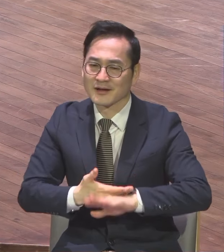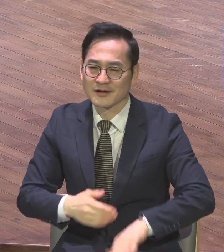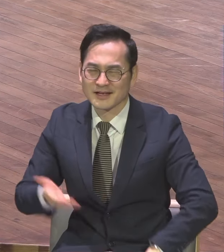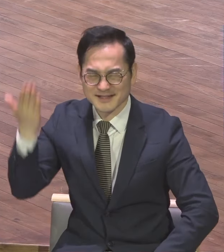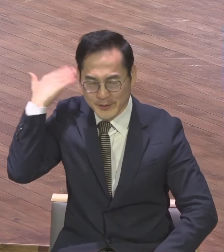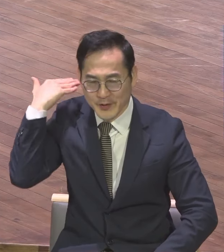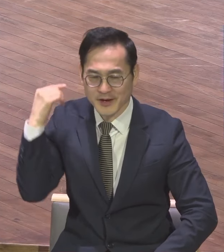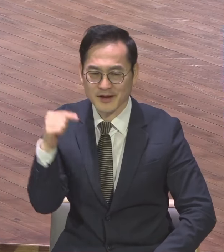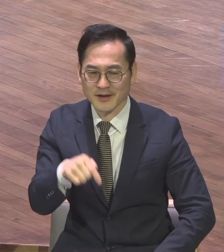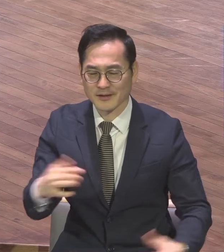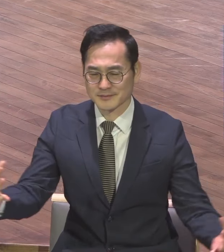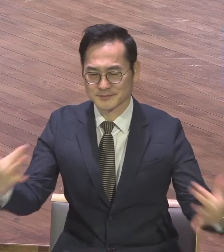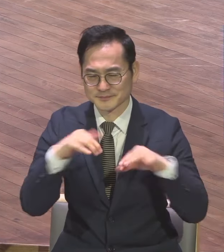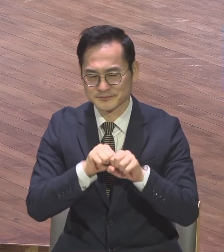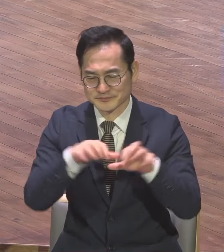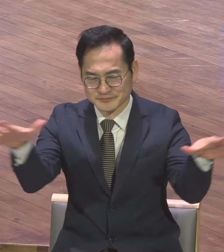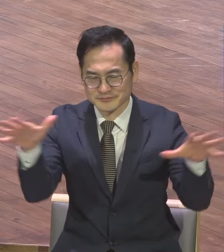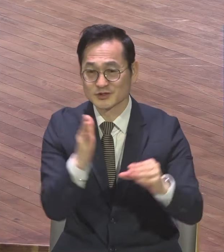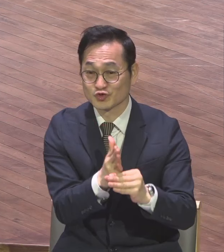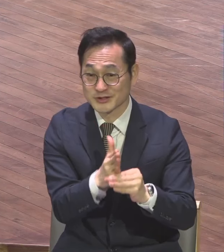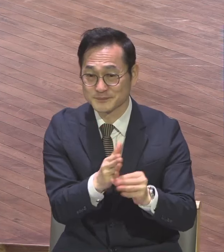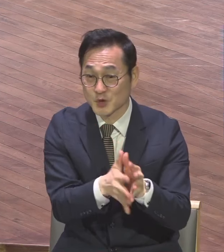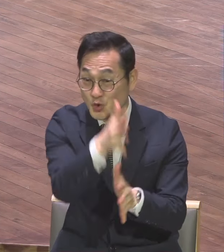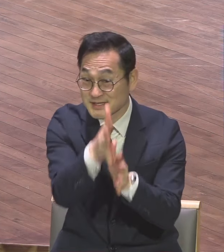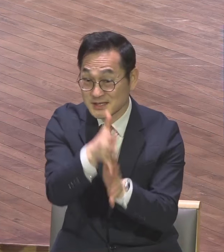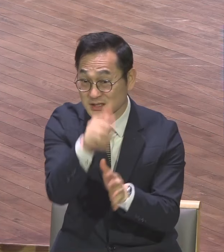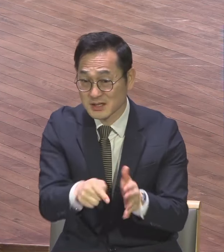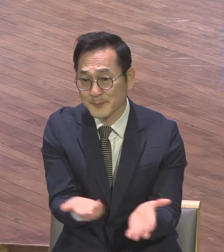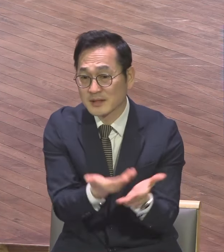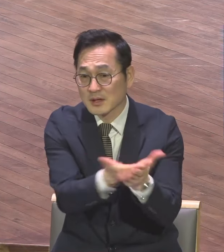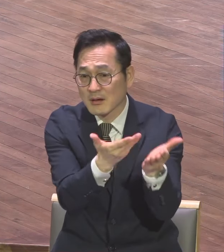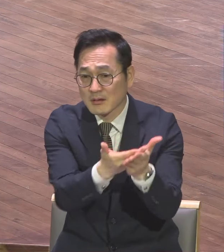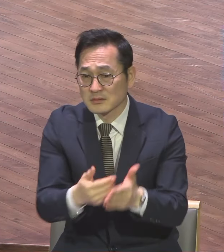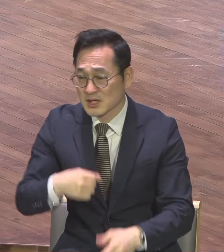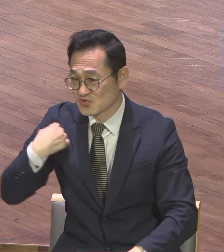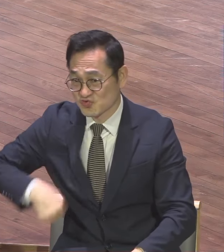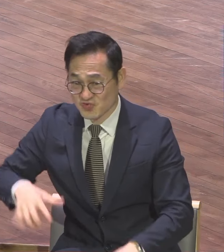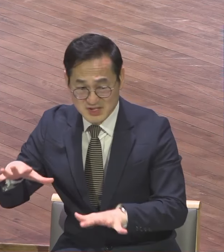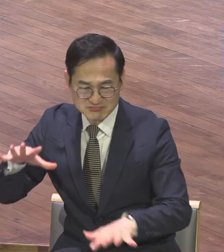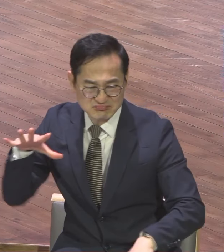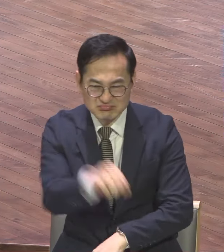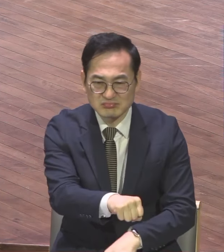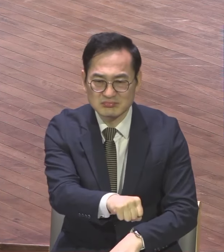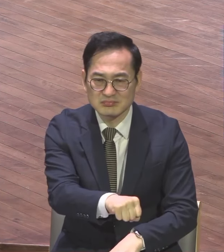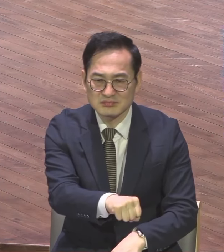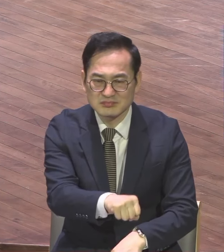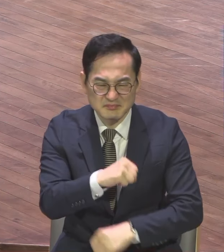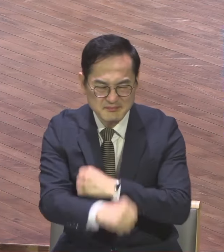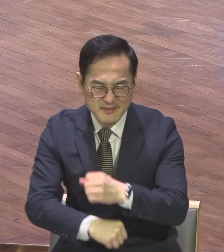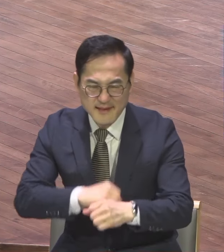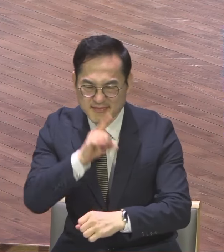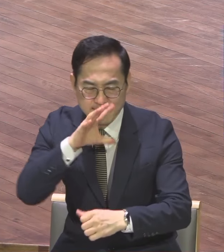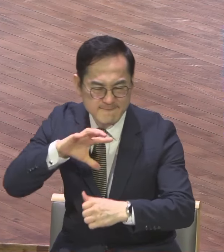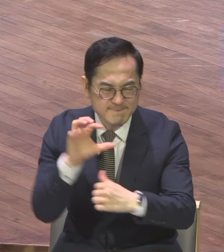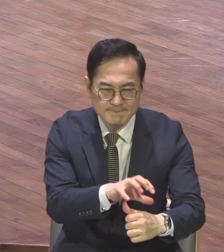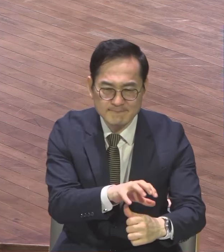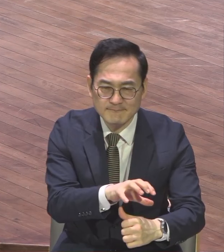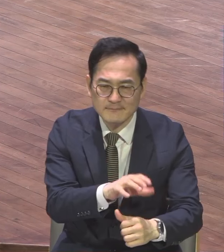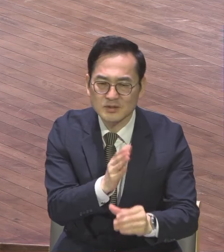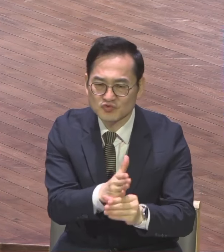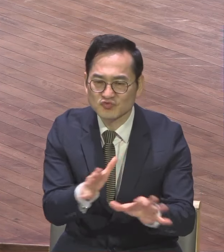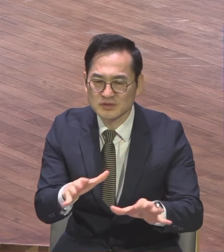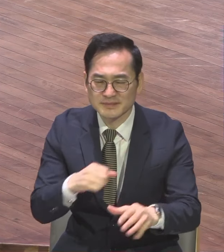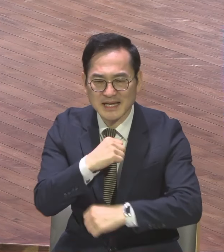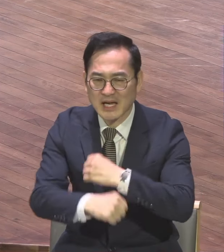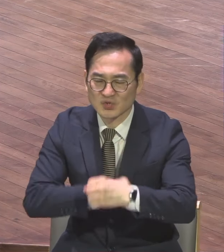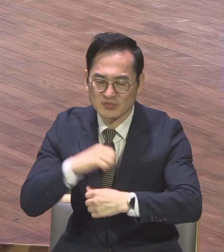금융 허브 도시의 위상은 완전히 크게 많이 떨어지고 흔들리고 있습니다.